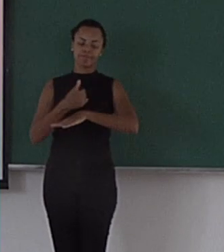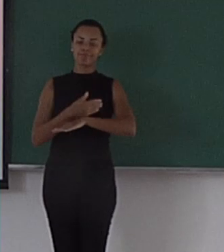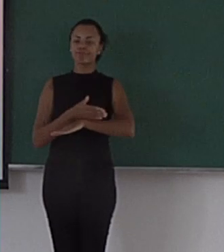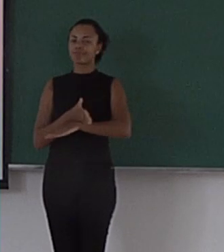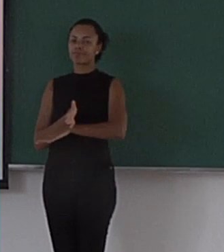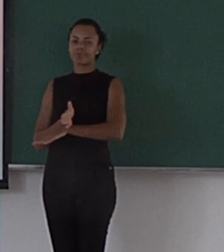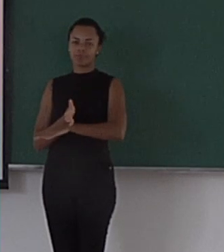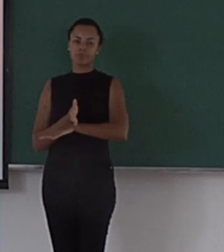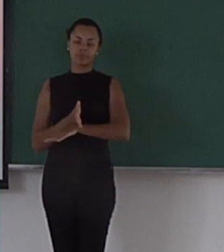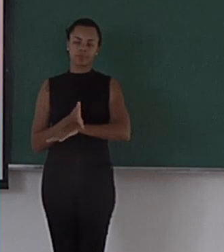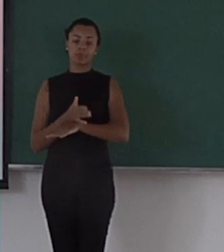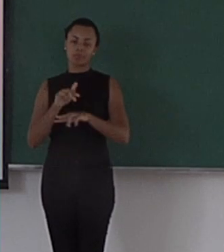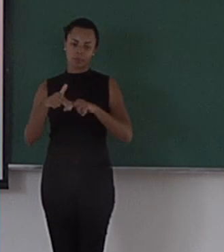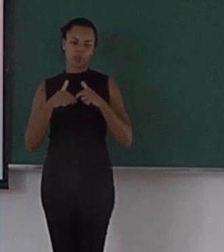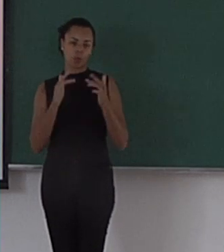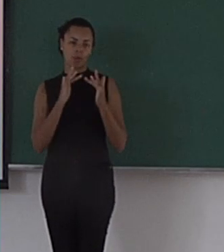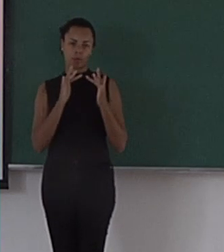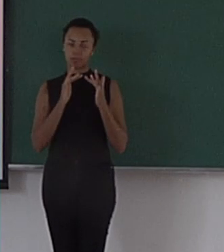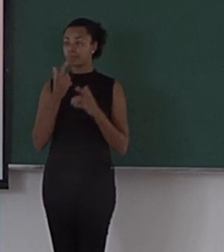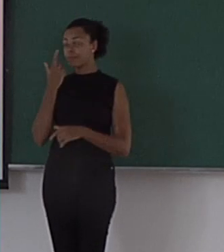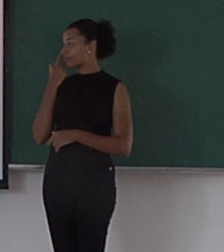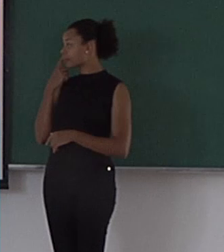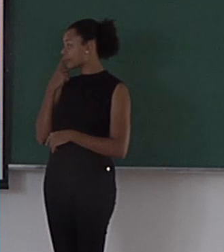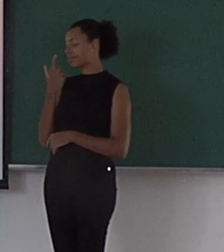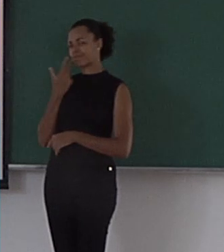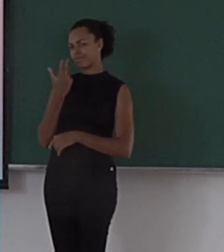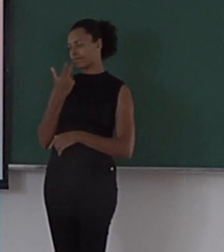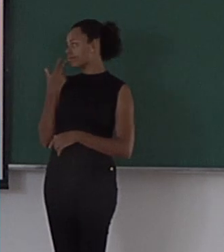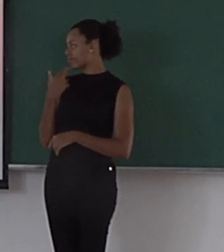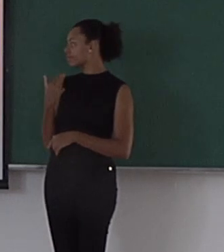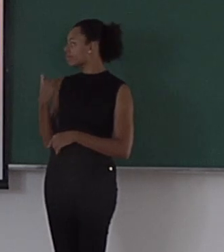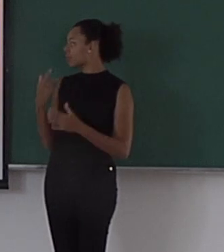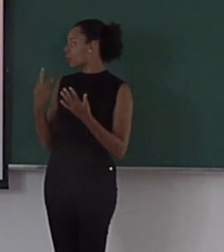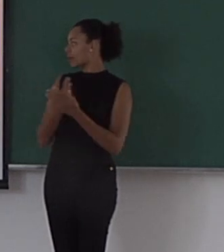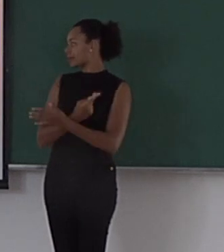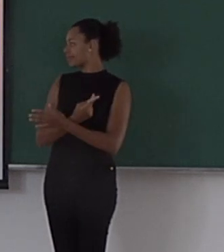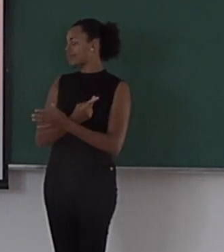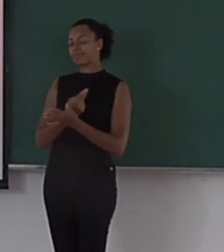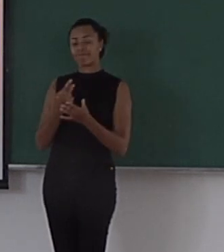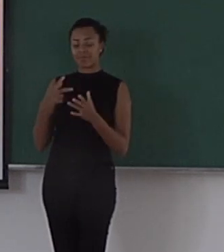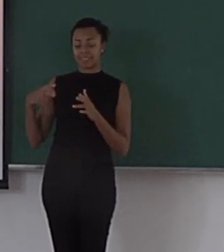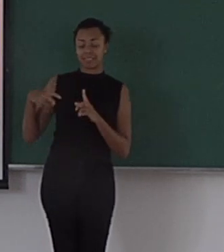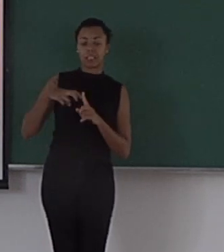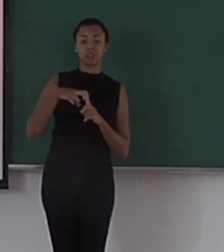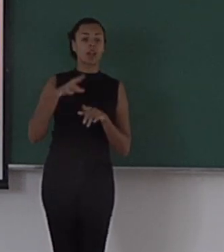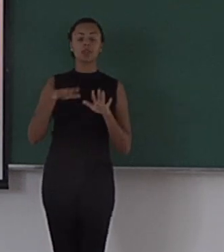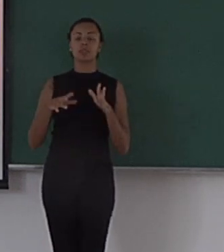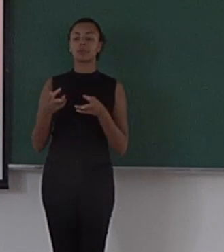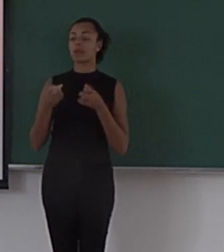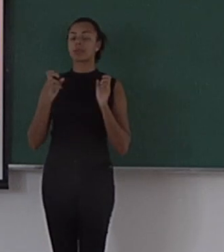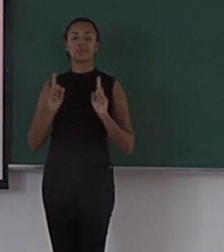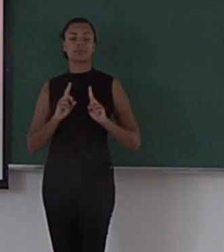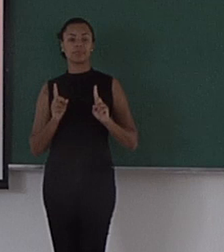na verdade. Esse é um aspecto, ó, bem comum, bem familiar, assim. O cara chega no acidente e às vezes passa despercebido,